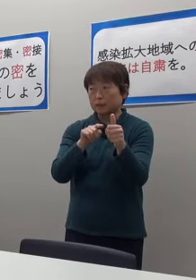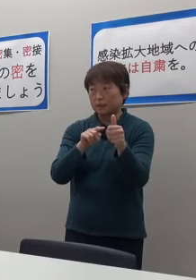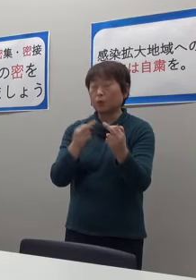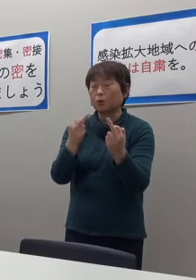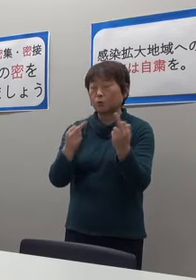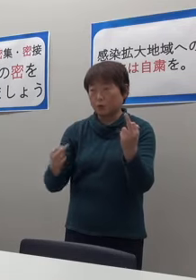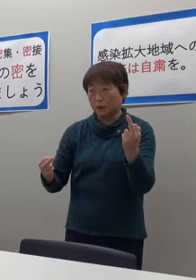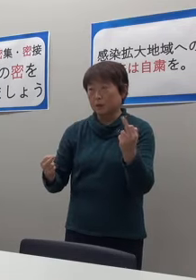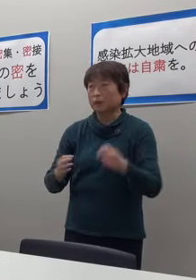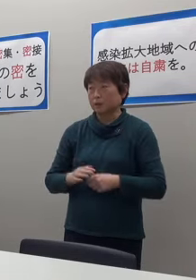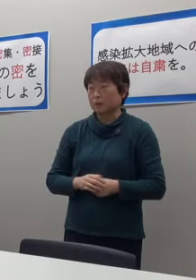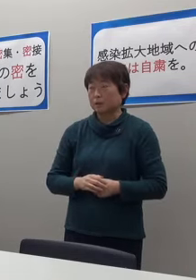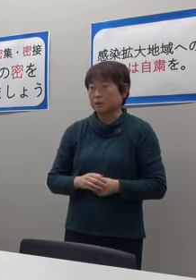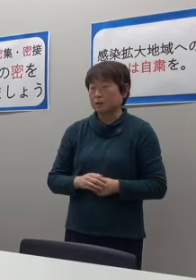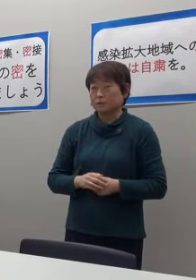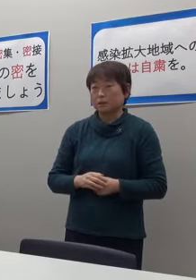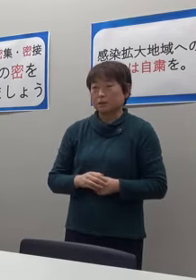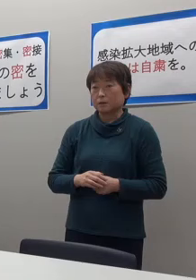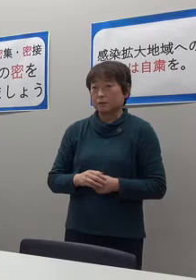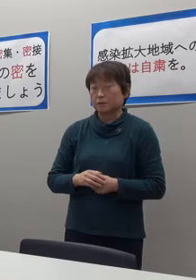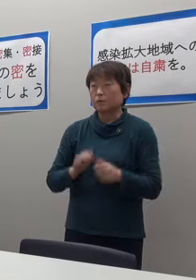です。 奥さんはいないです。